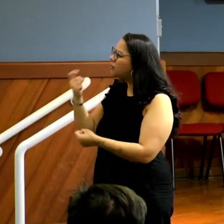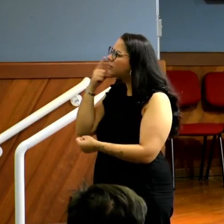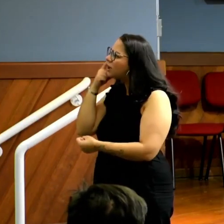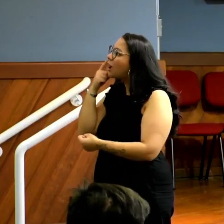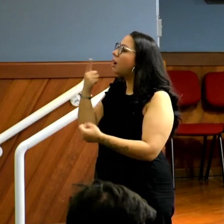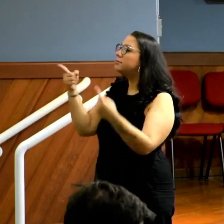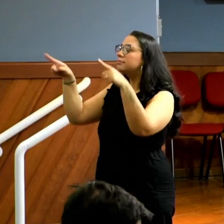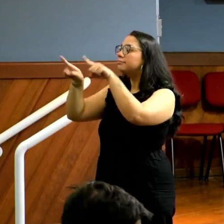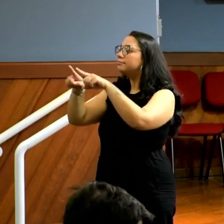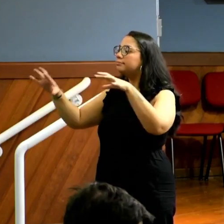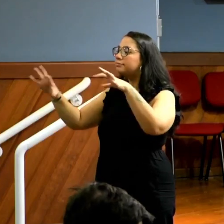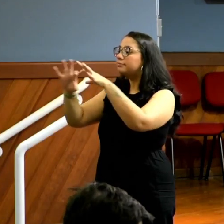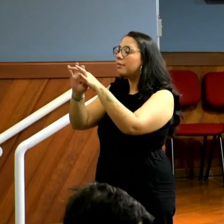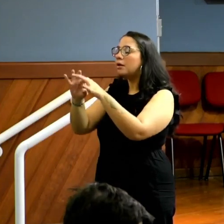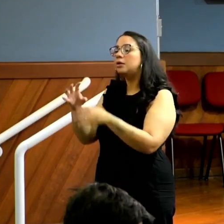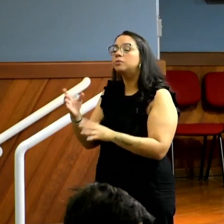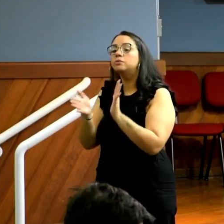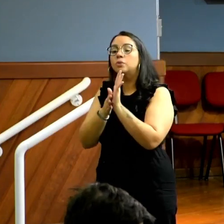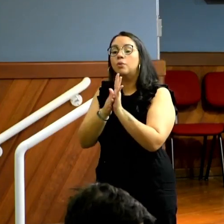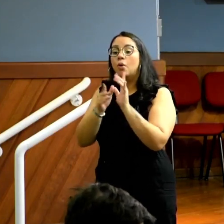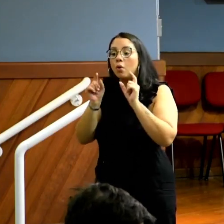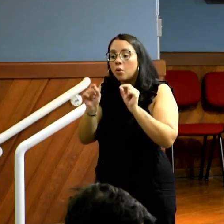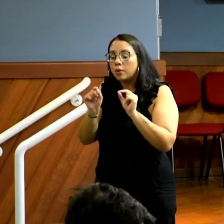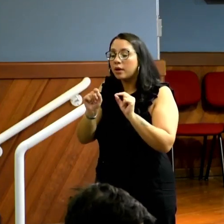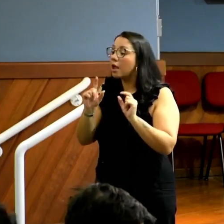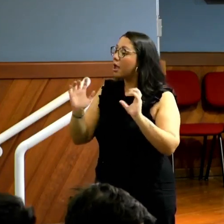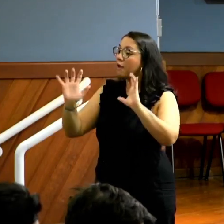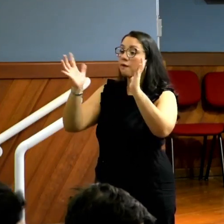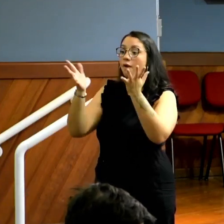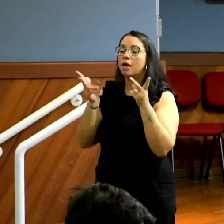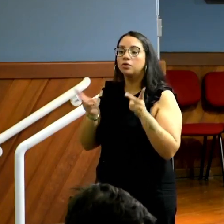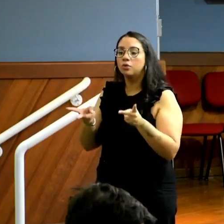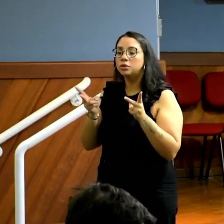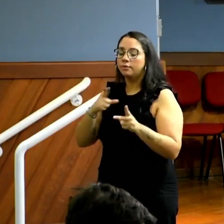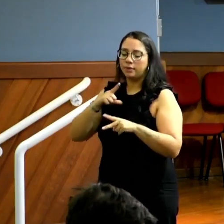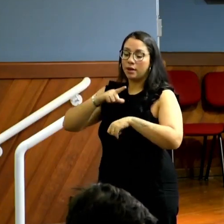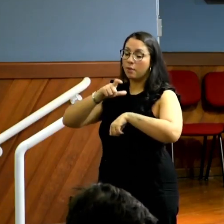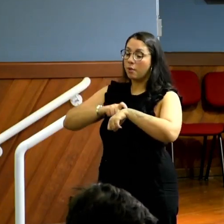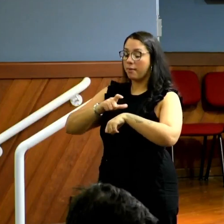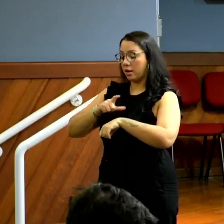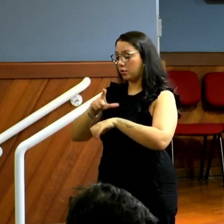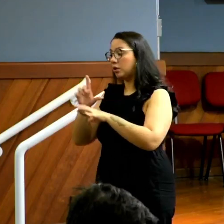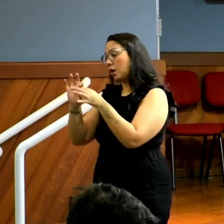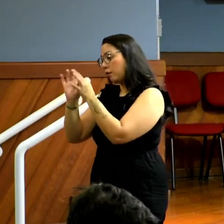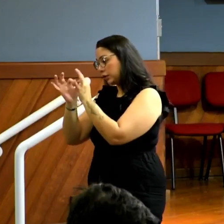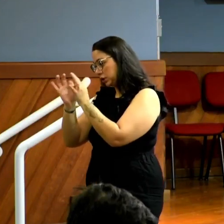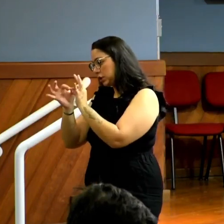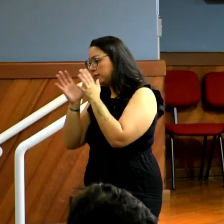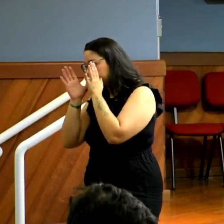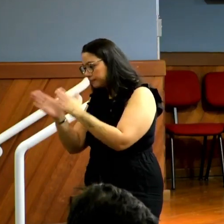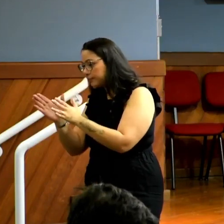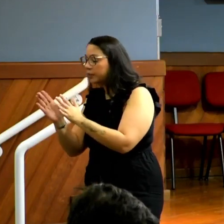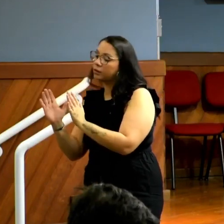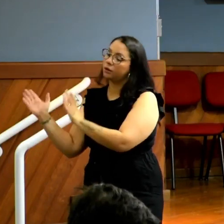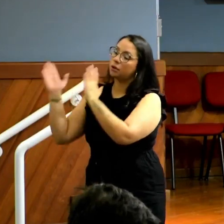casado? Né? E aí a proposta é que esses eventos eles sempre tenham um momento de formação, um momento de oficina e depois